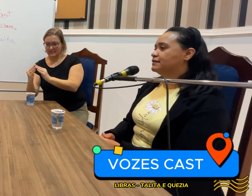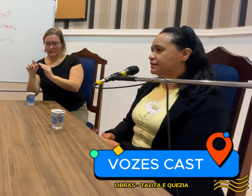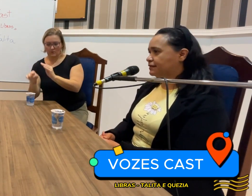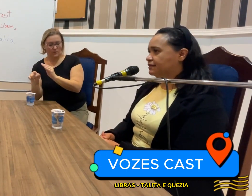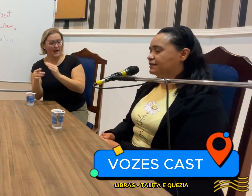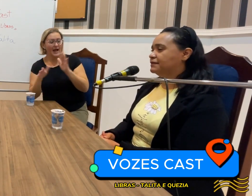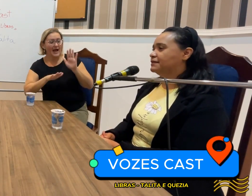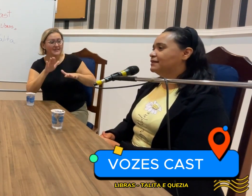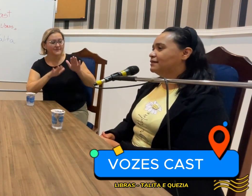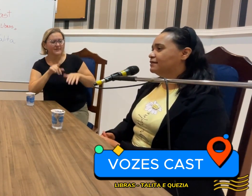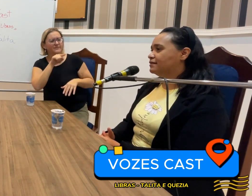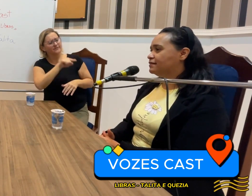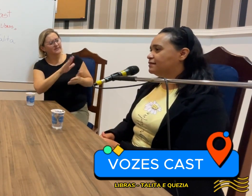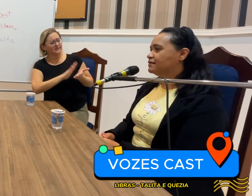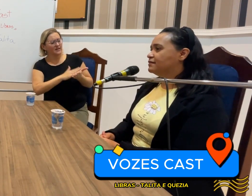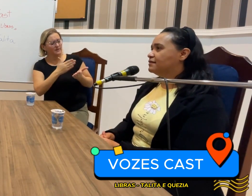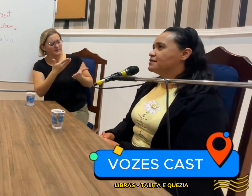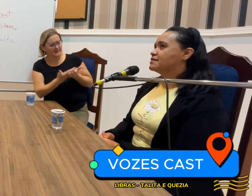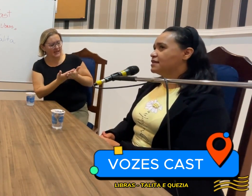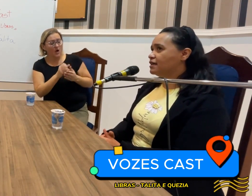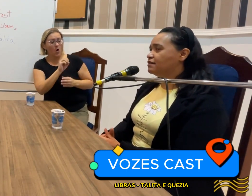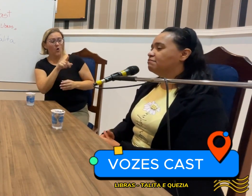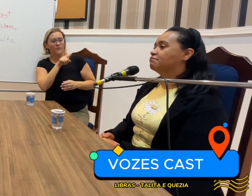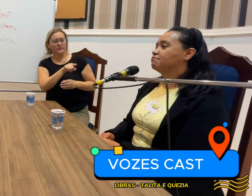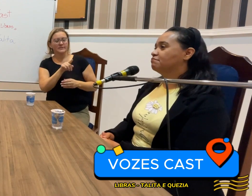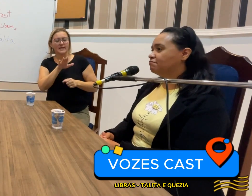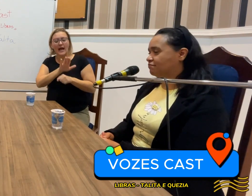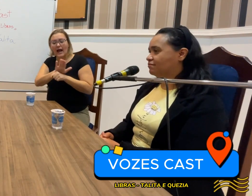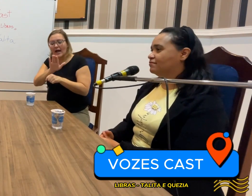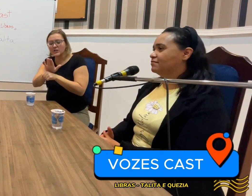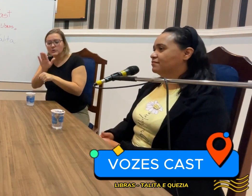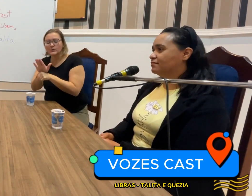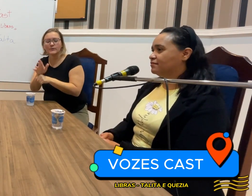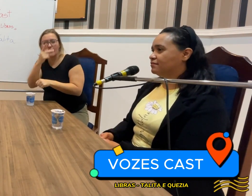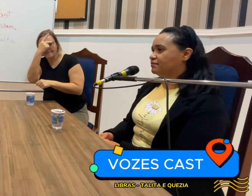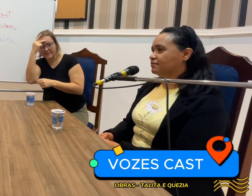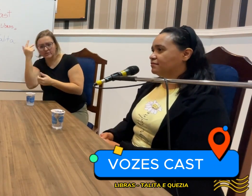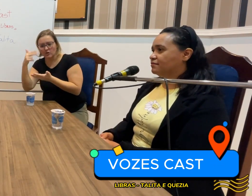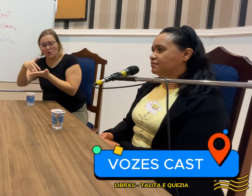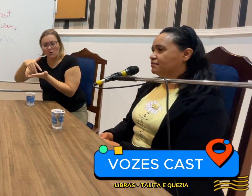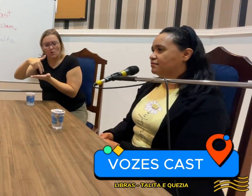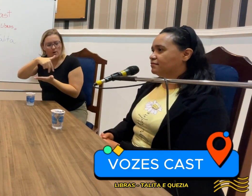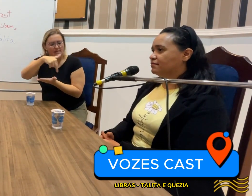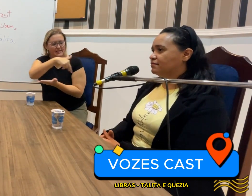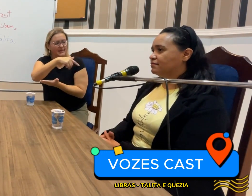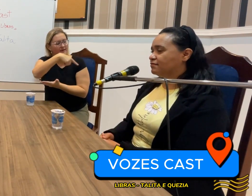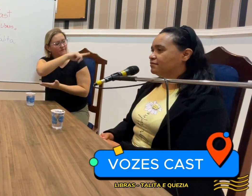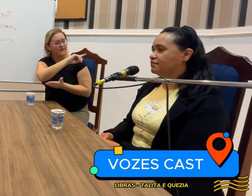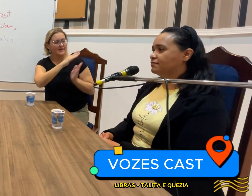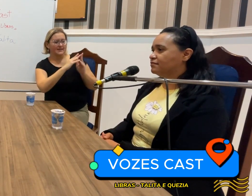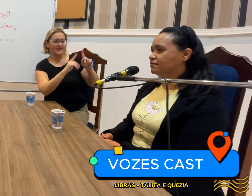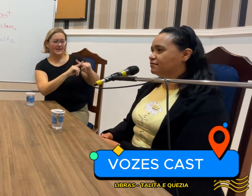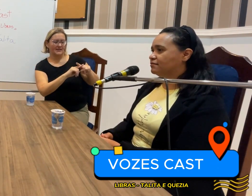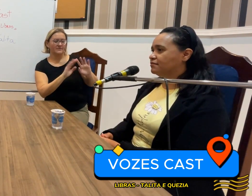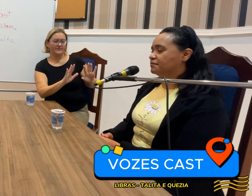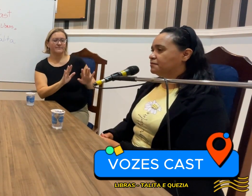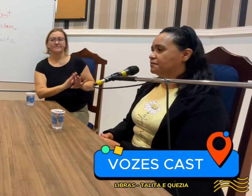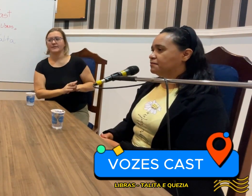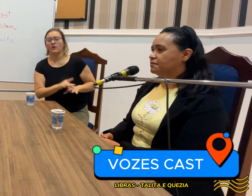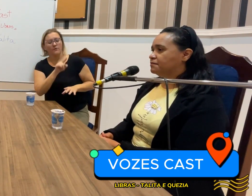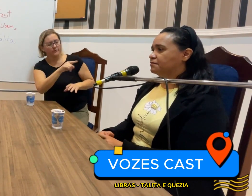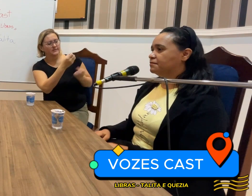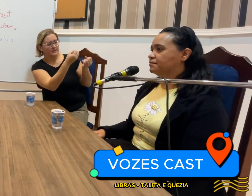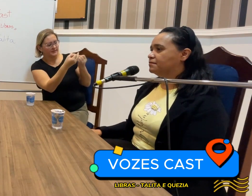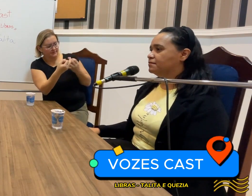a questão também da locomoção. Sim. Então, são, igual você citou, das várias, quando estudou, das várias